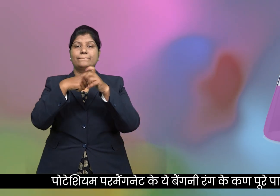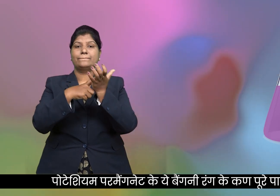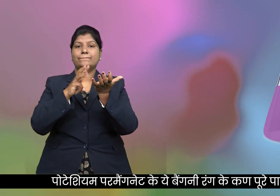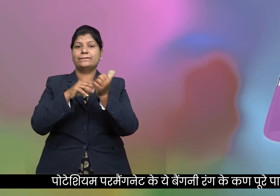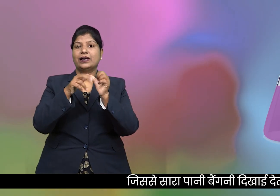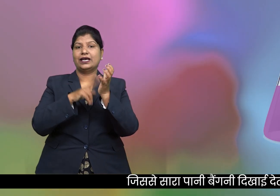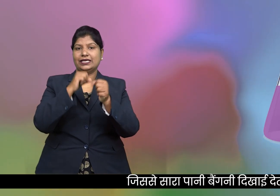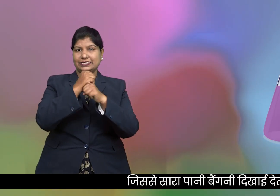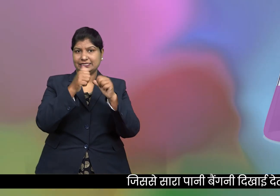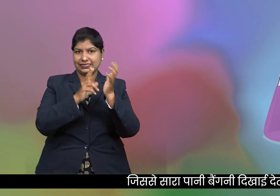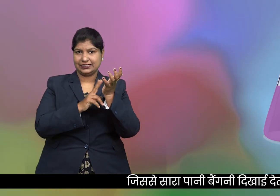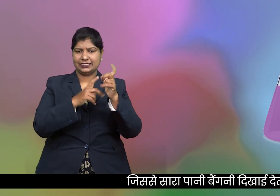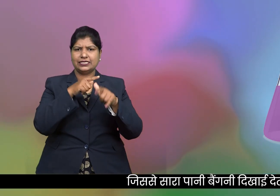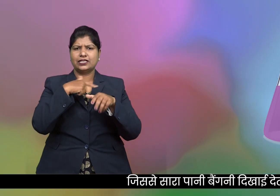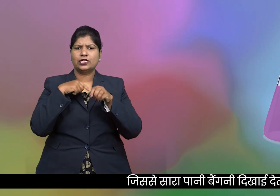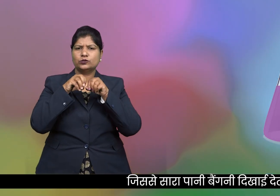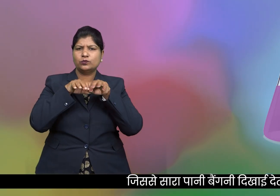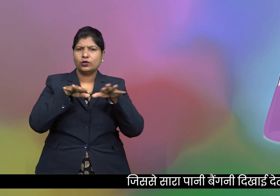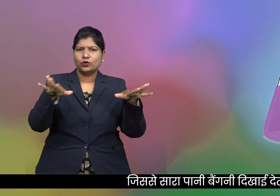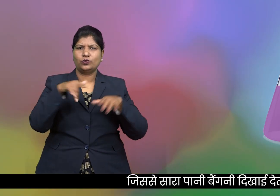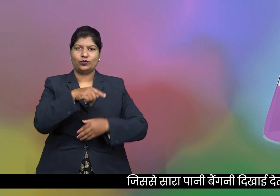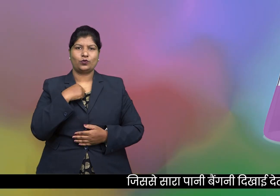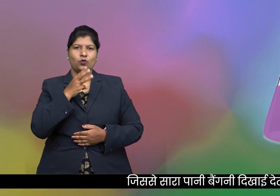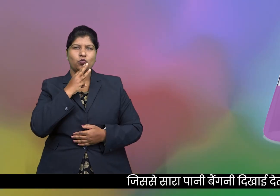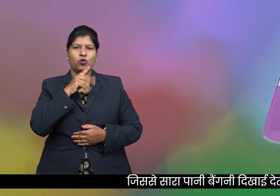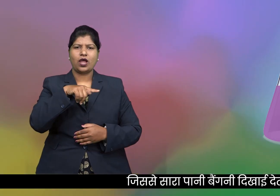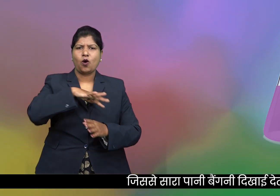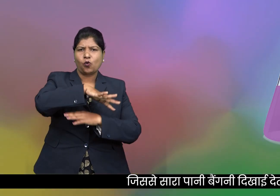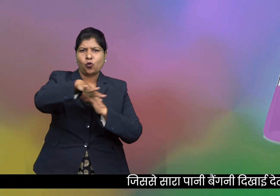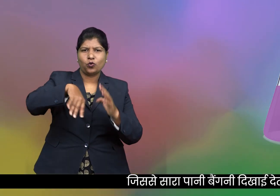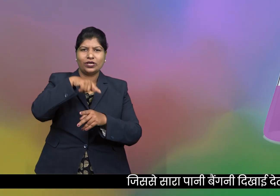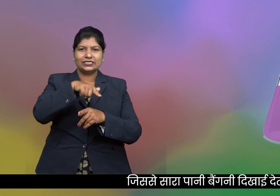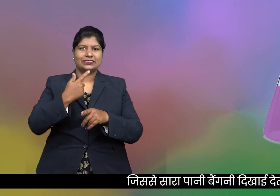हैं, जिससे सारा पानी बैंगनी दिखाई देता है।